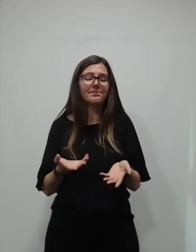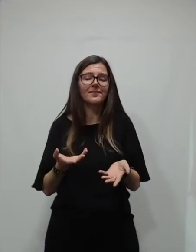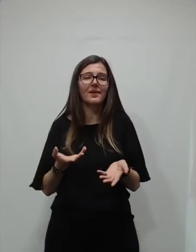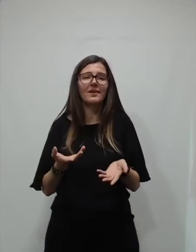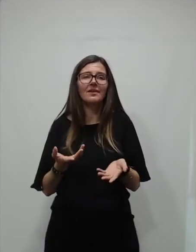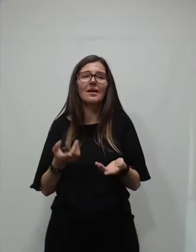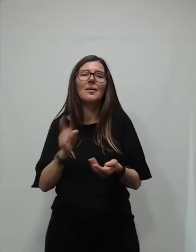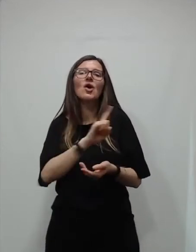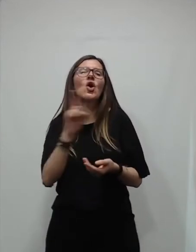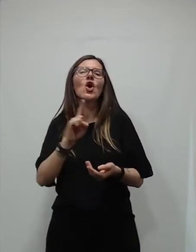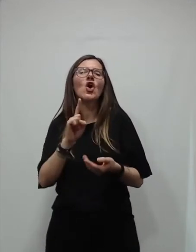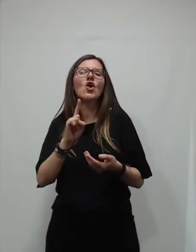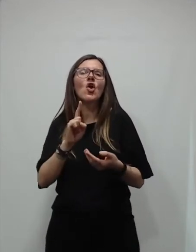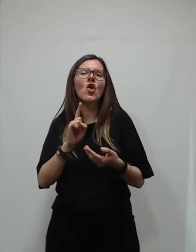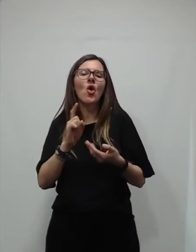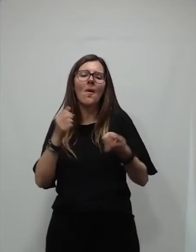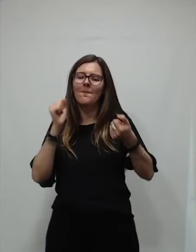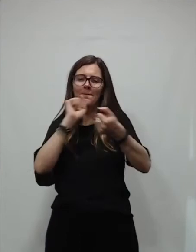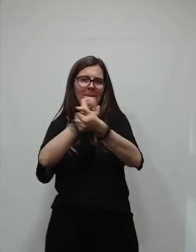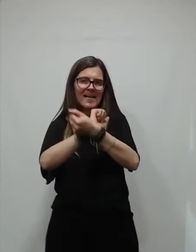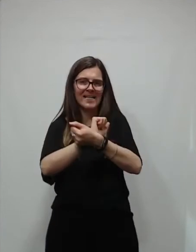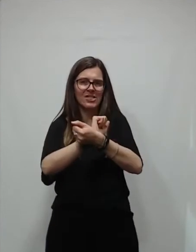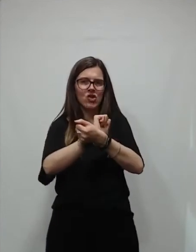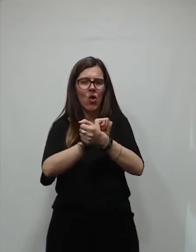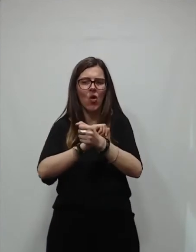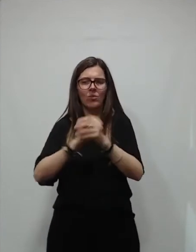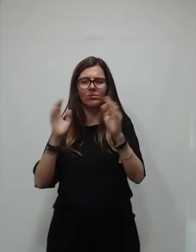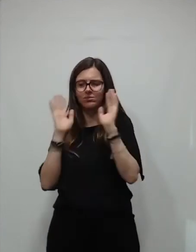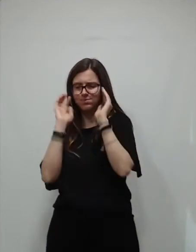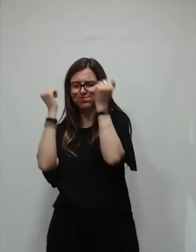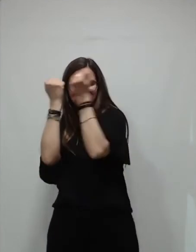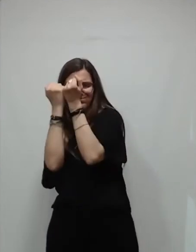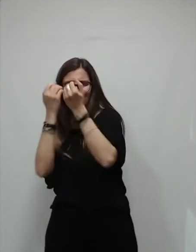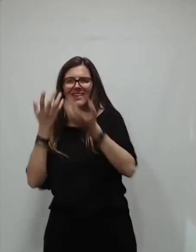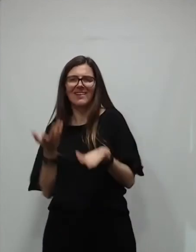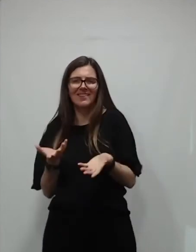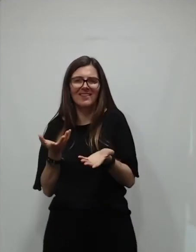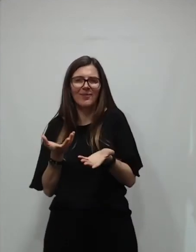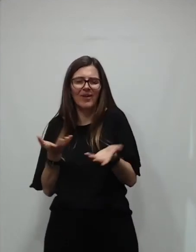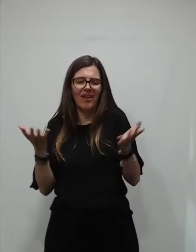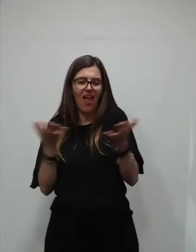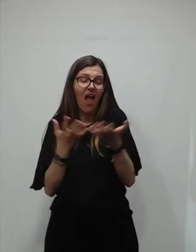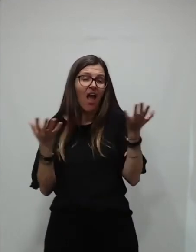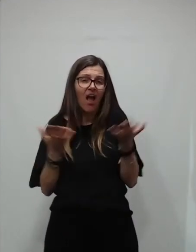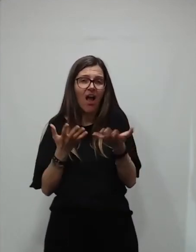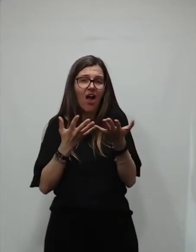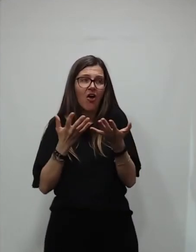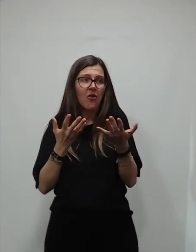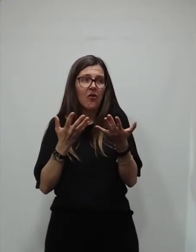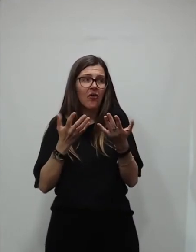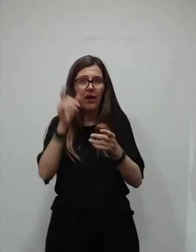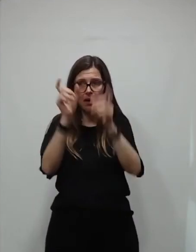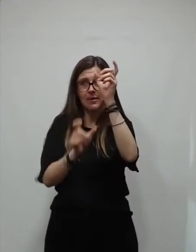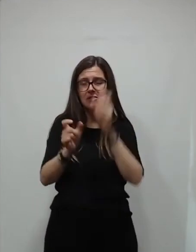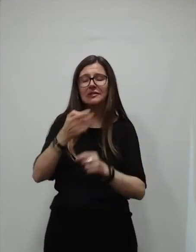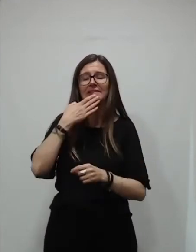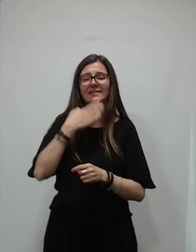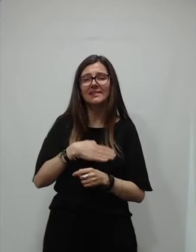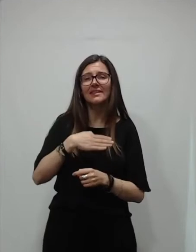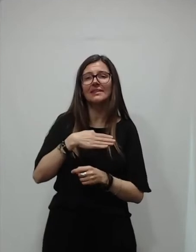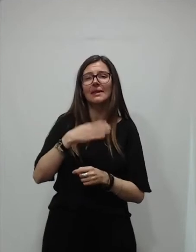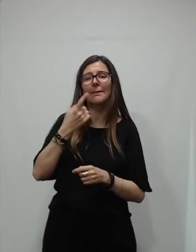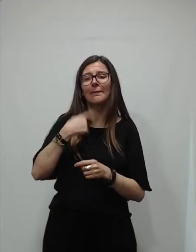de la privación de libertad. Privación de libertad lo estamos hablando con los términos de hoy en día. O sea, los autores hablan de estafa